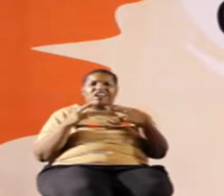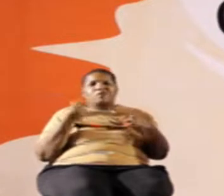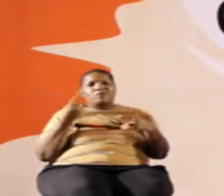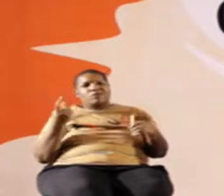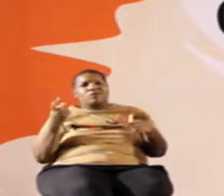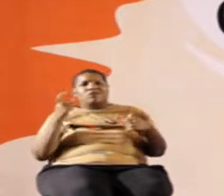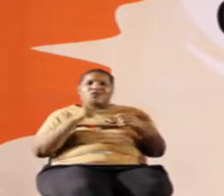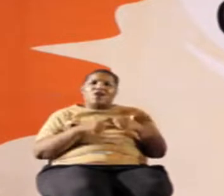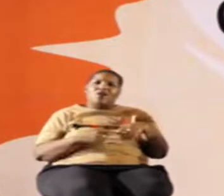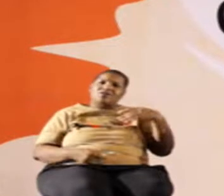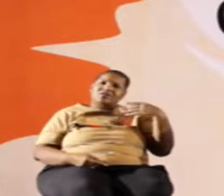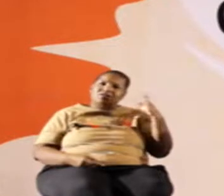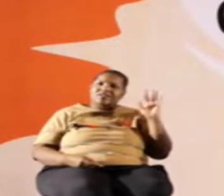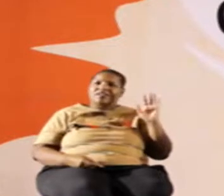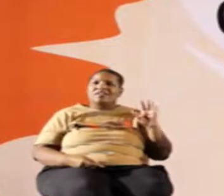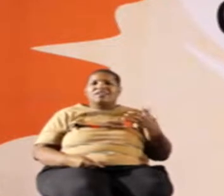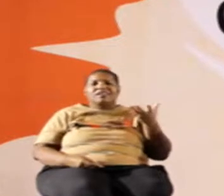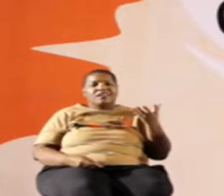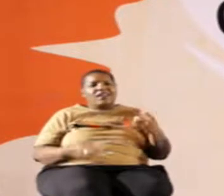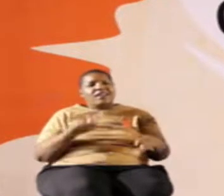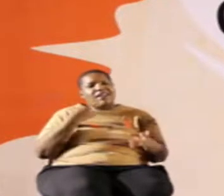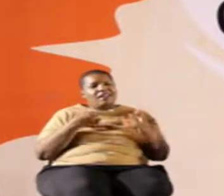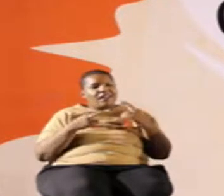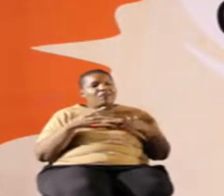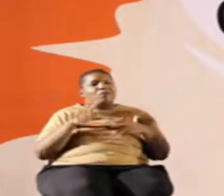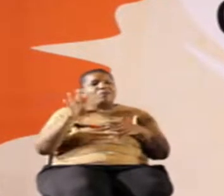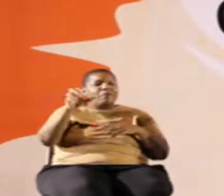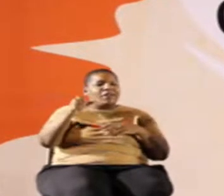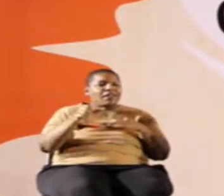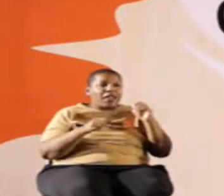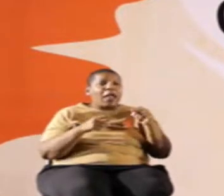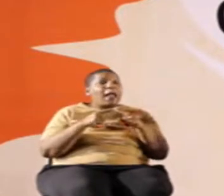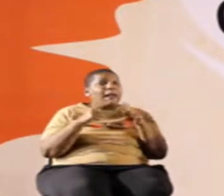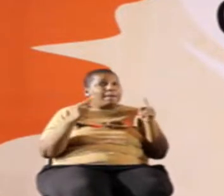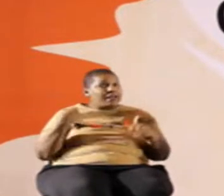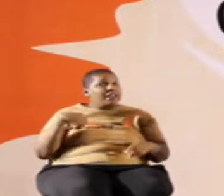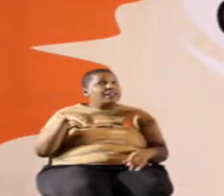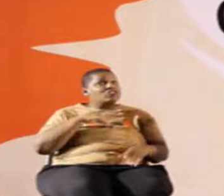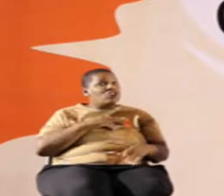né? A gente reclama, né? Estão lá querendo pegar. Mas,